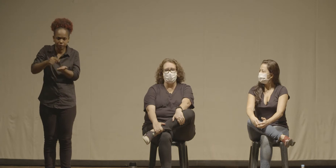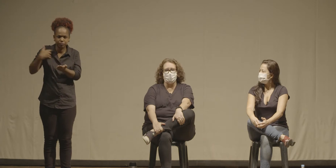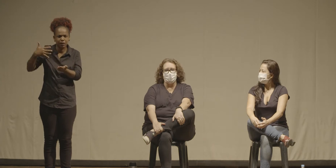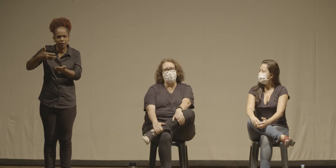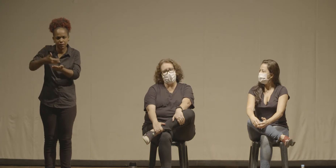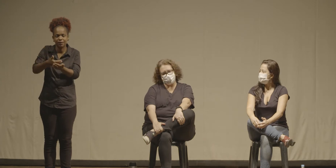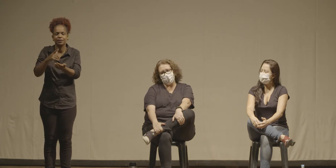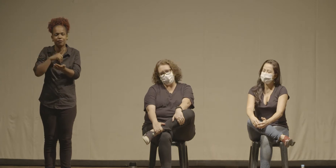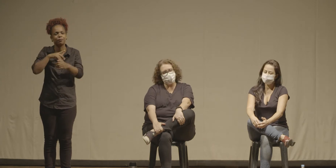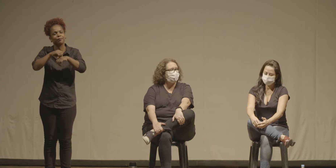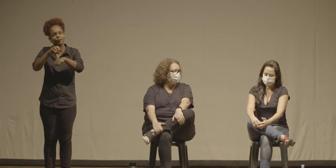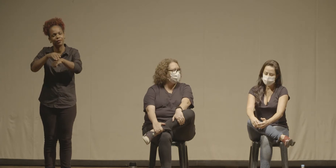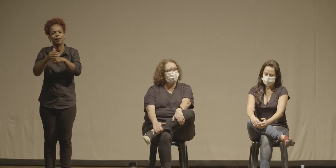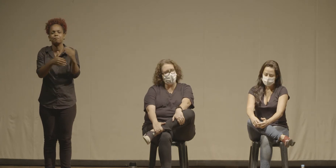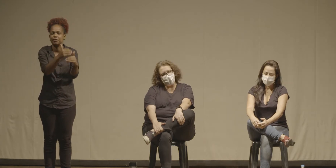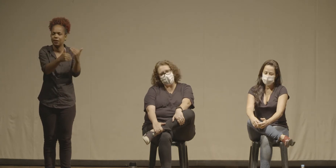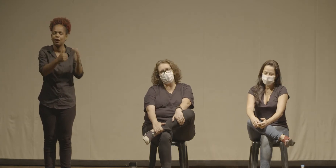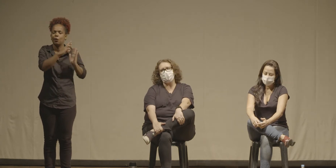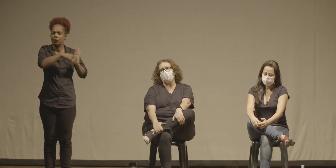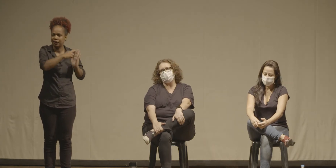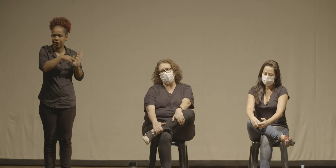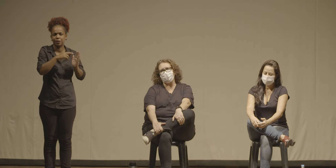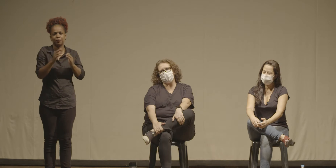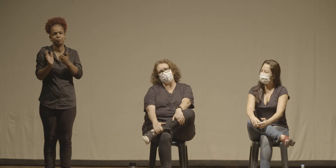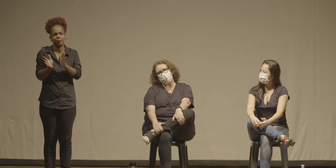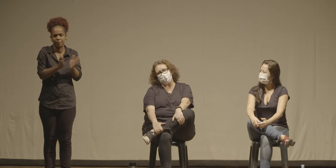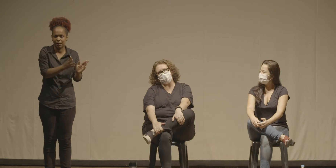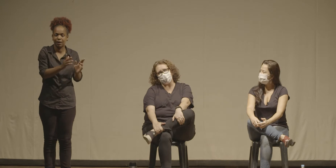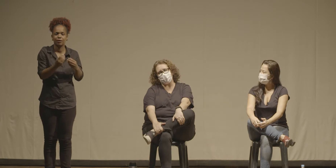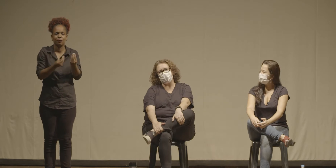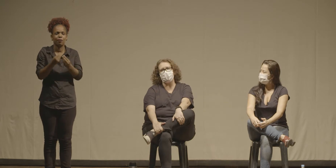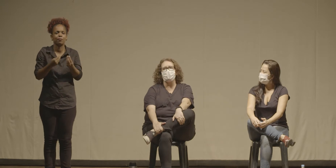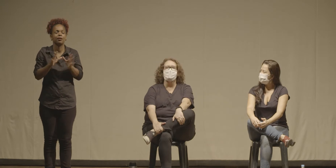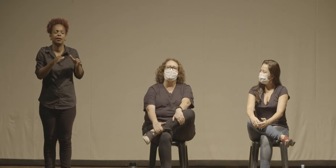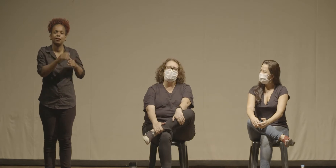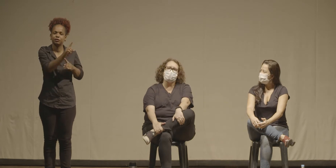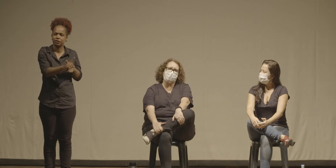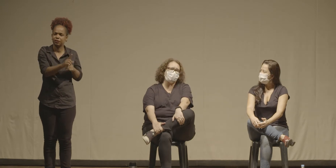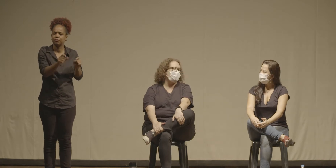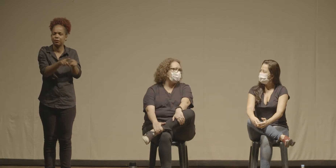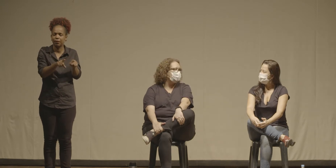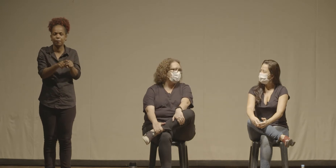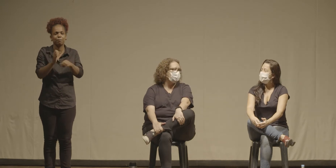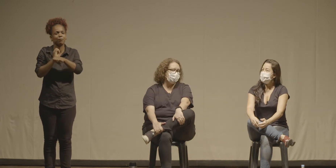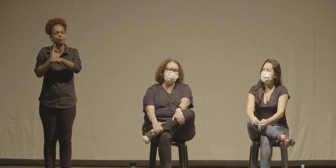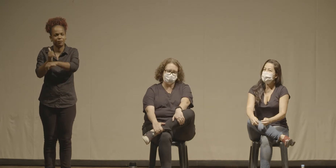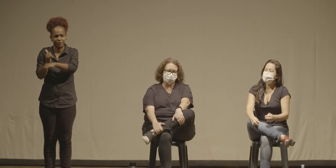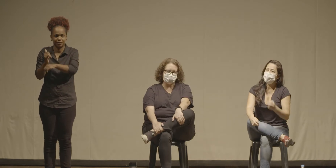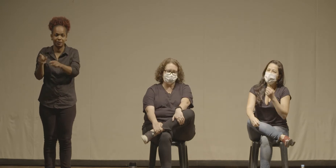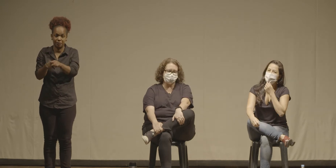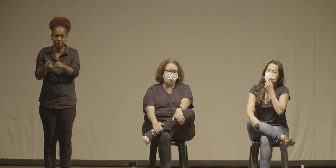para contar, para desenvolver o roteiro e para pensar na direção e para contar essa história,